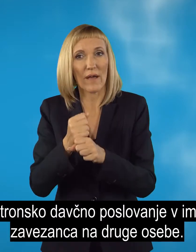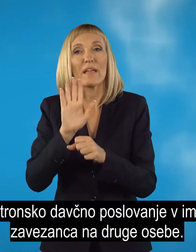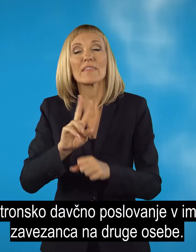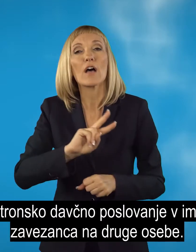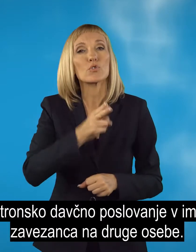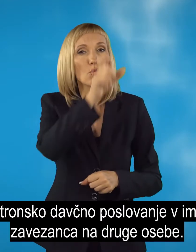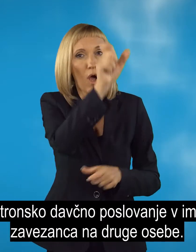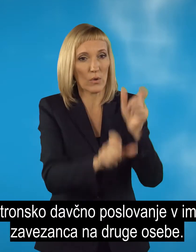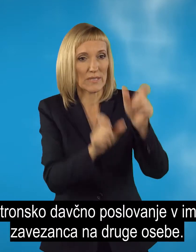na druge osebe.